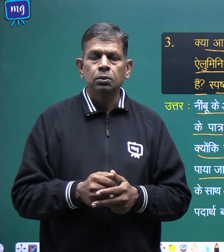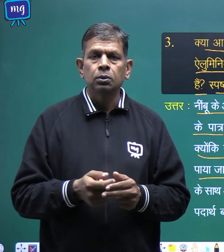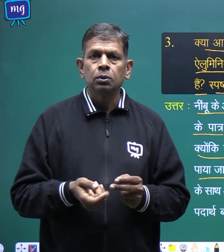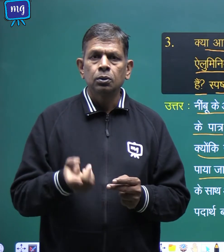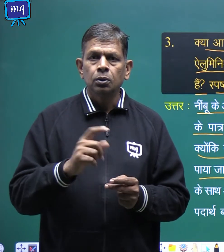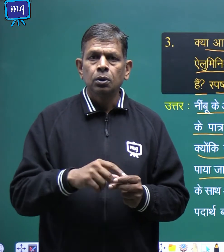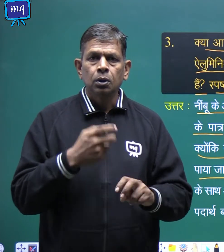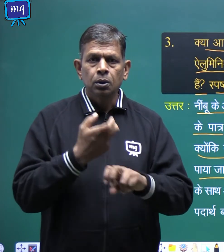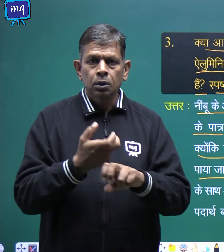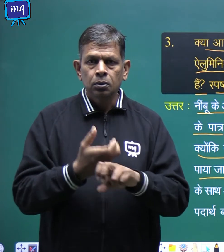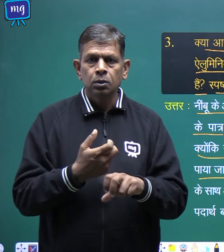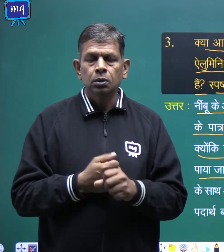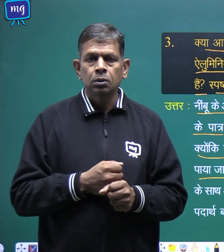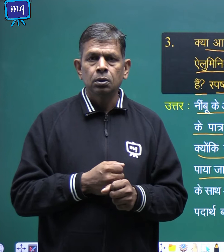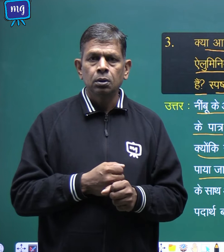तथा धातुएं